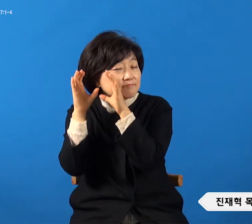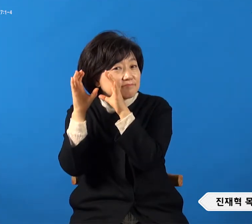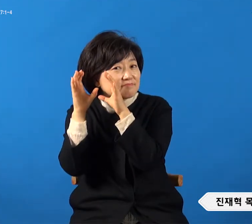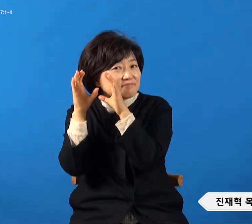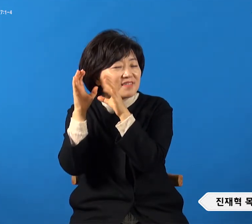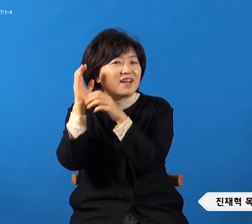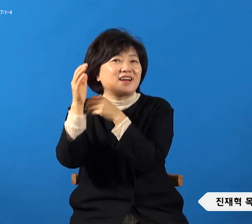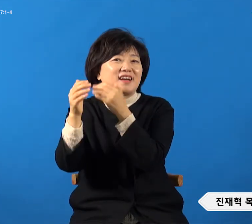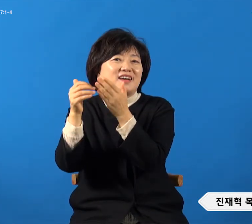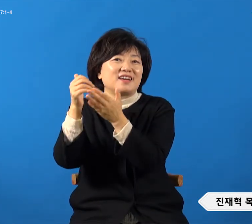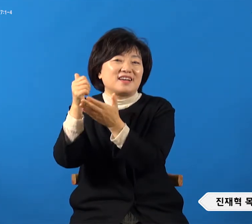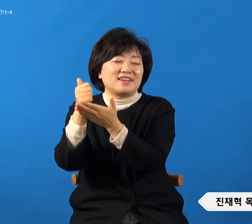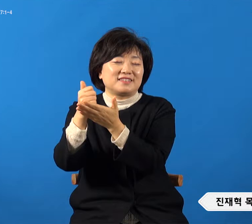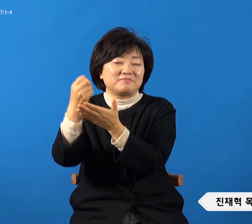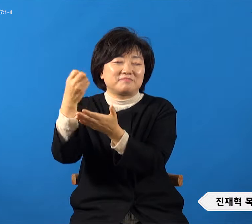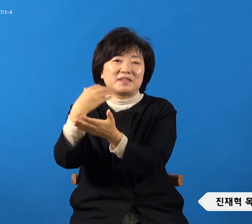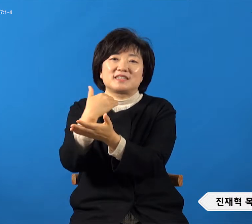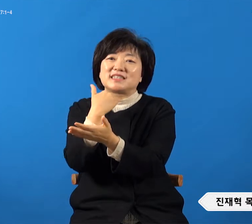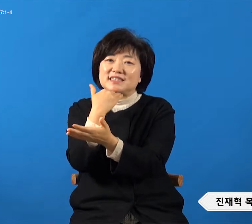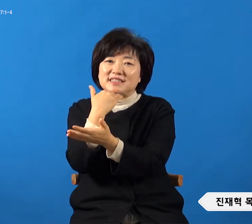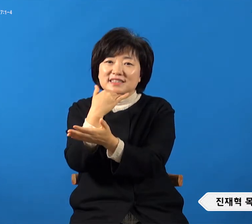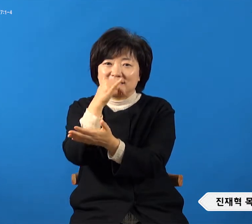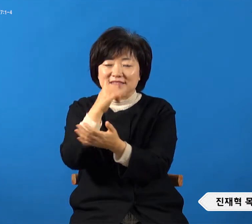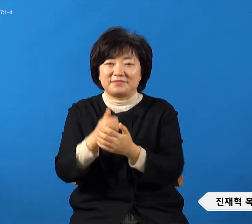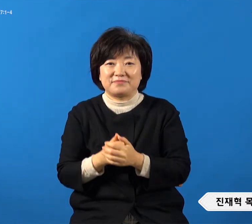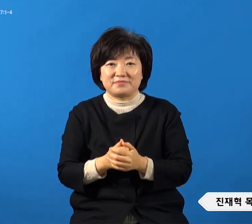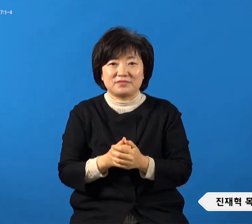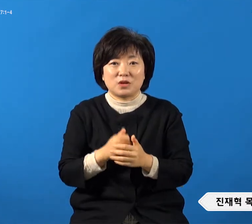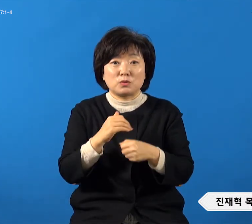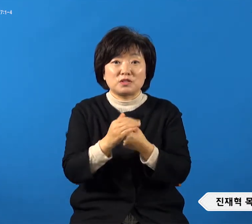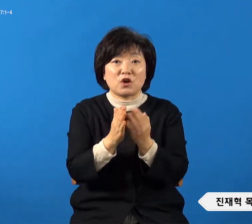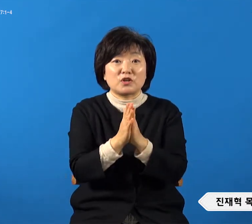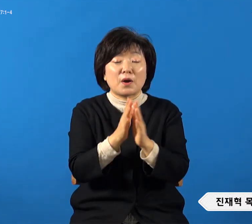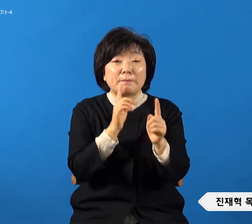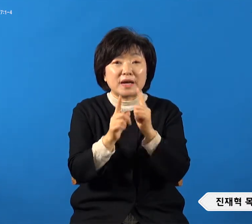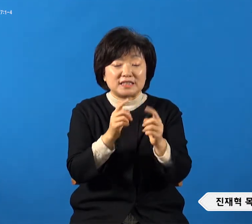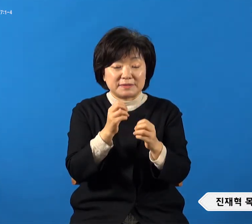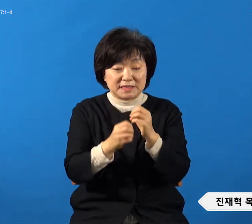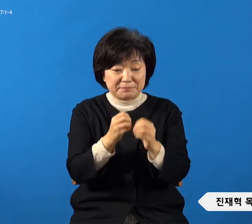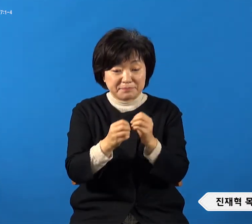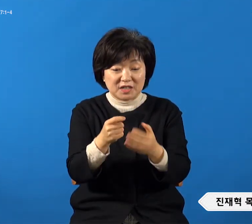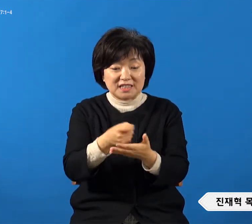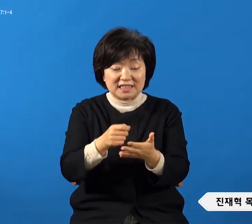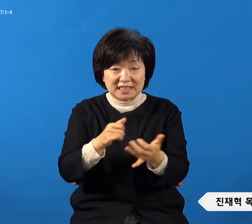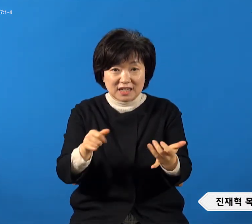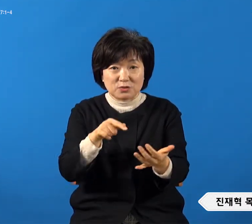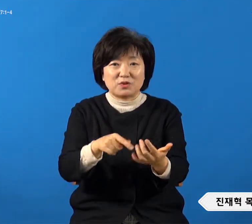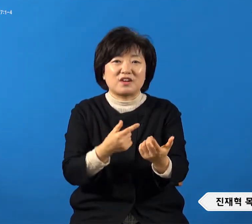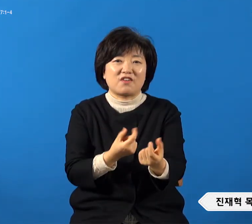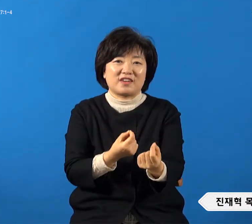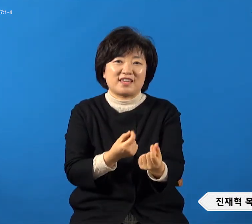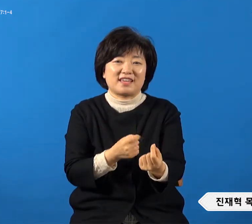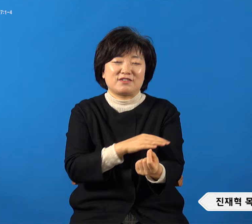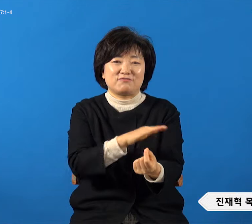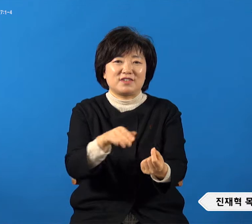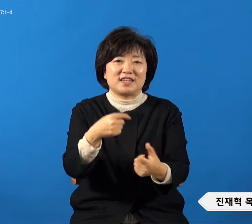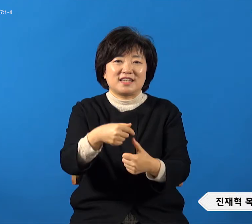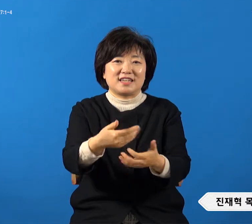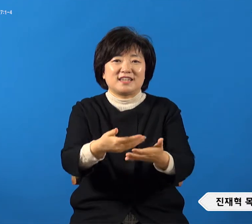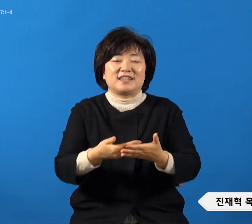비로소 기다릴 수 있기 때문입니다. 오늘 성경 말씀 시편 기자도 그렇게